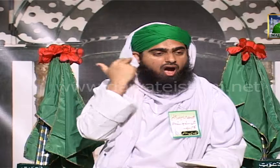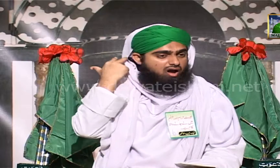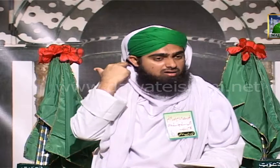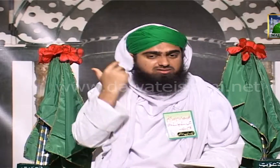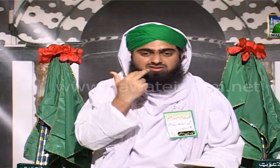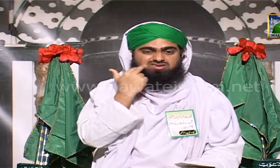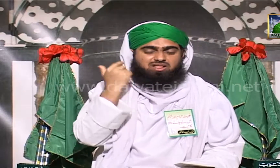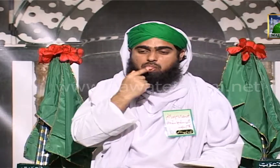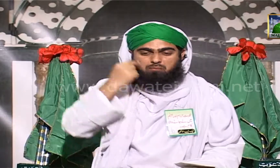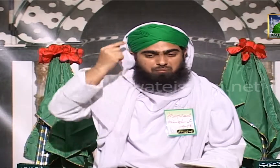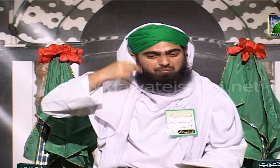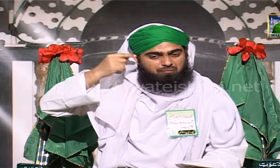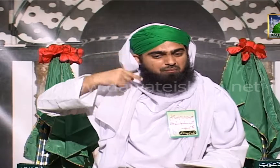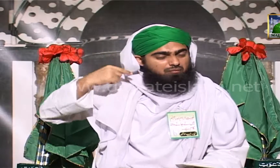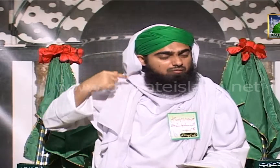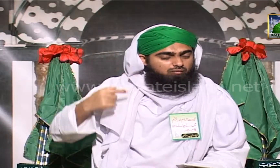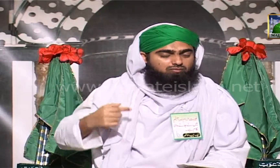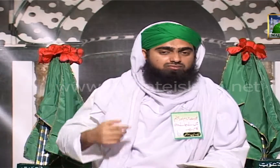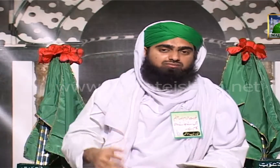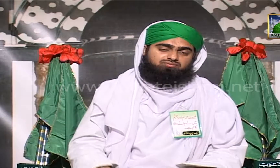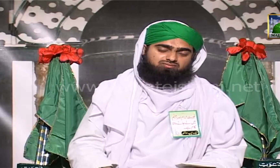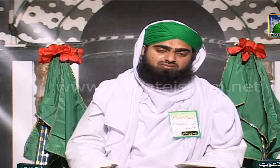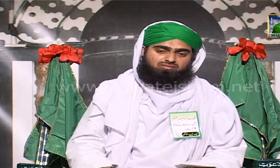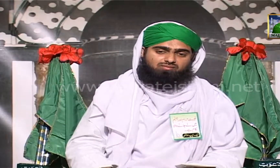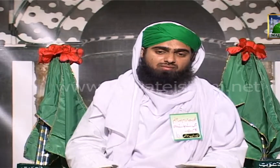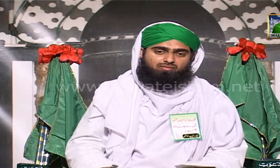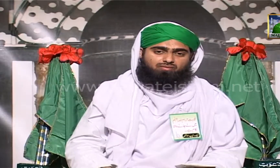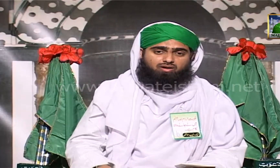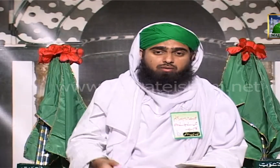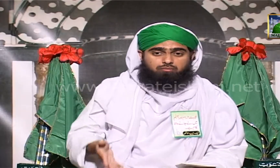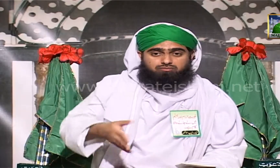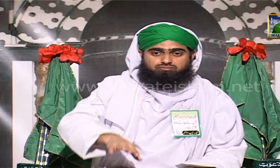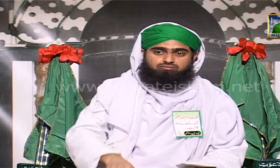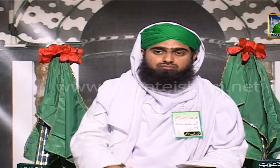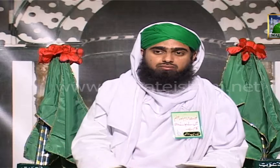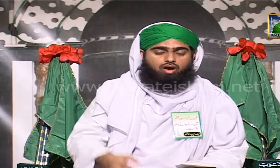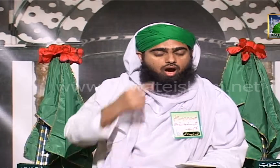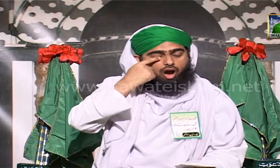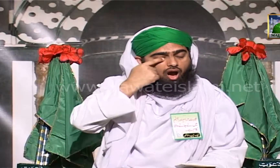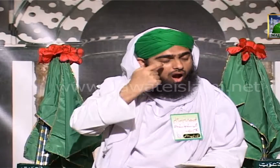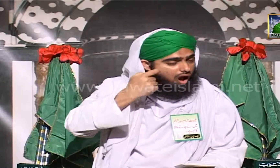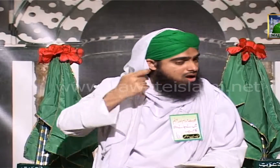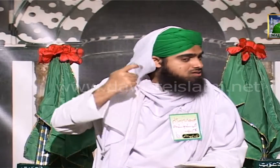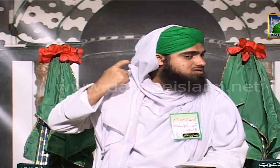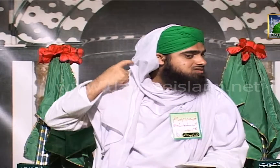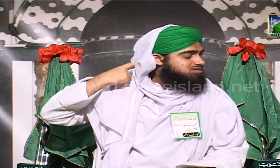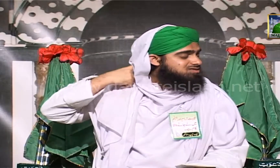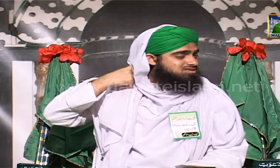کے پچھلے حصے کی طرف, سر کے پچھلے حصے کی طرف, گدی کی طرف لے گیا. آنکھ میں گھونپ دیا, آنکھ کو چیرتا ہوا پھاڑتا ہوا گدی